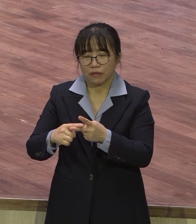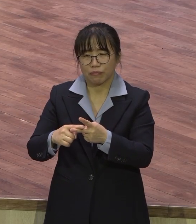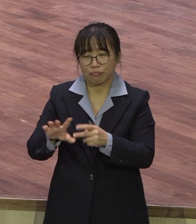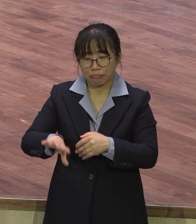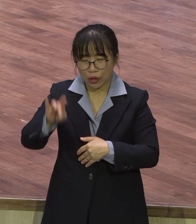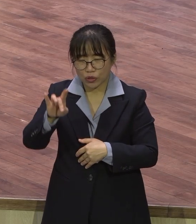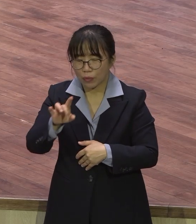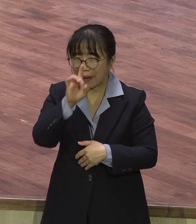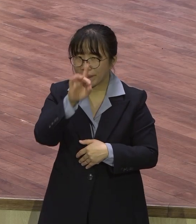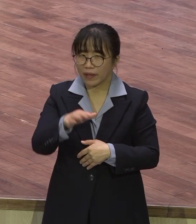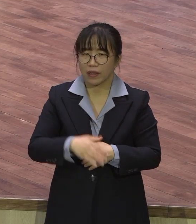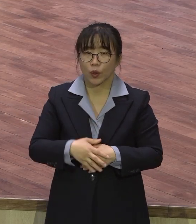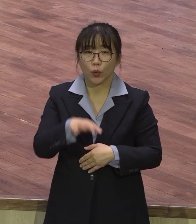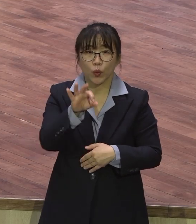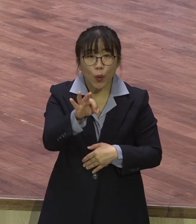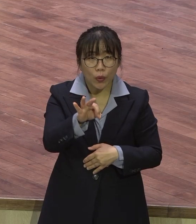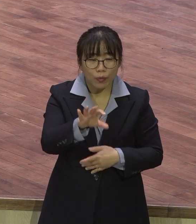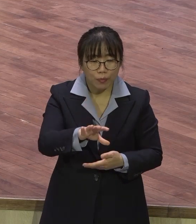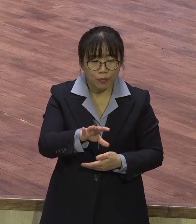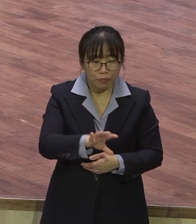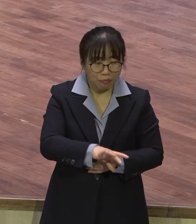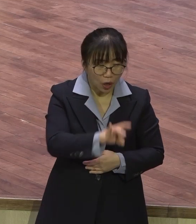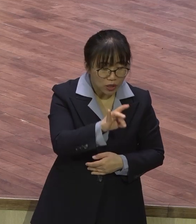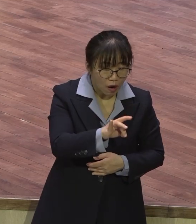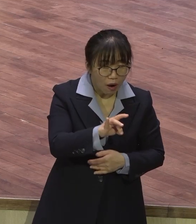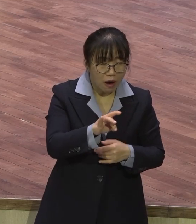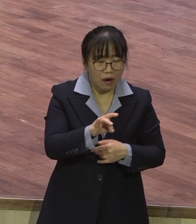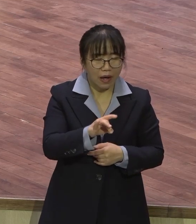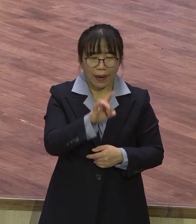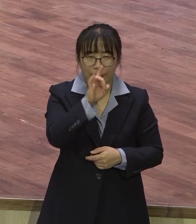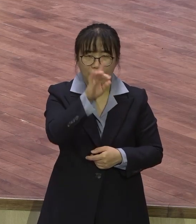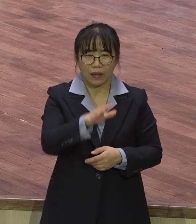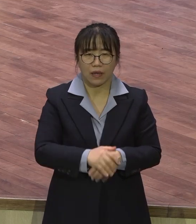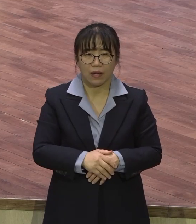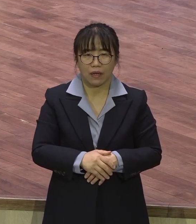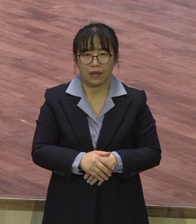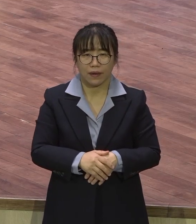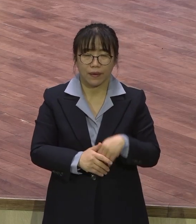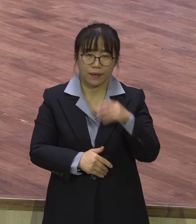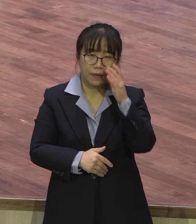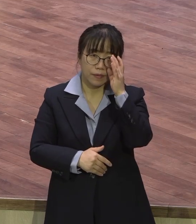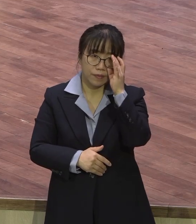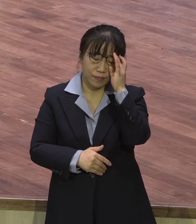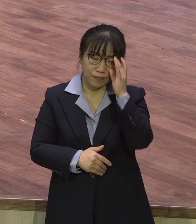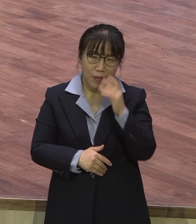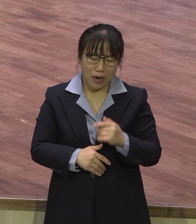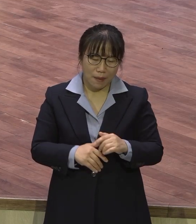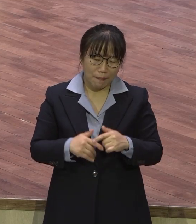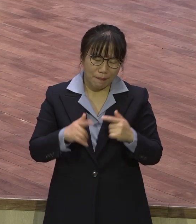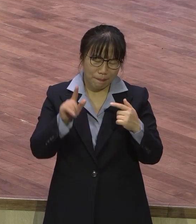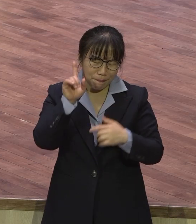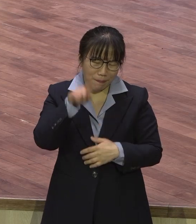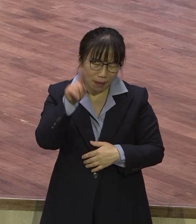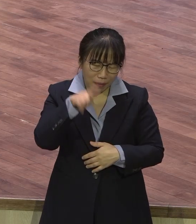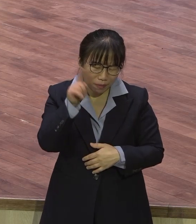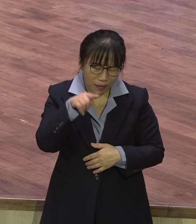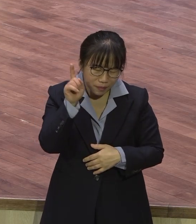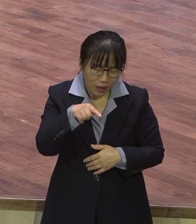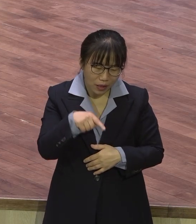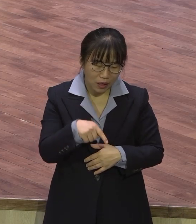물질도 우상이 되고요 물질만 생각하고 이스라엘 씨가 꿈에도 물질 꿈에도 그냥